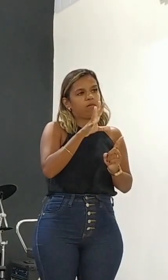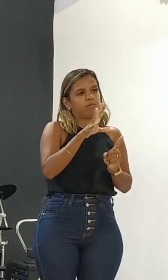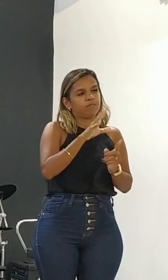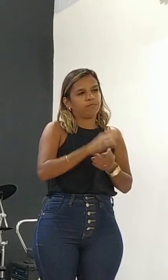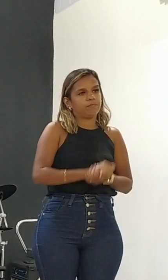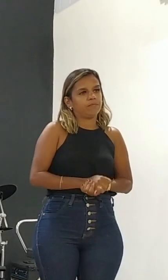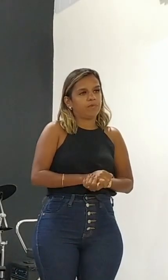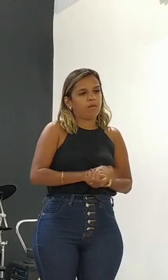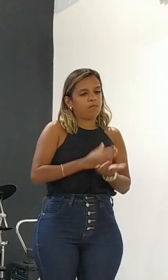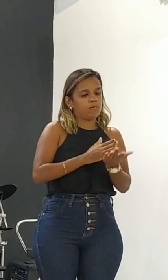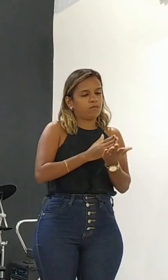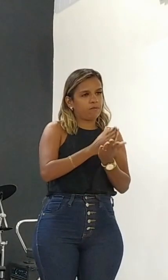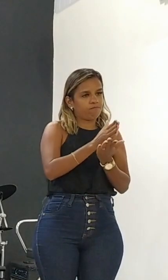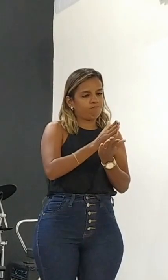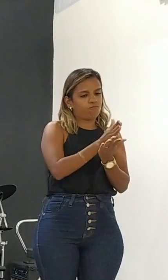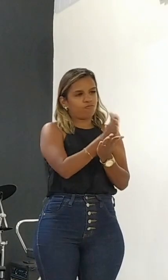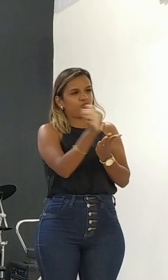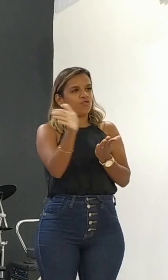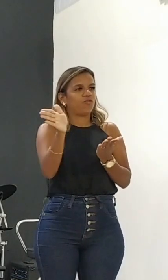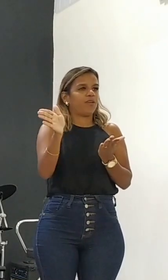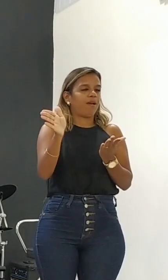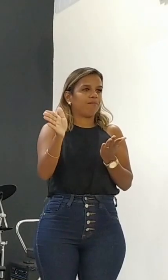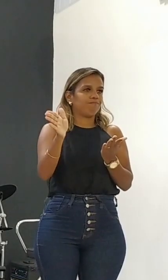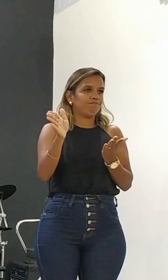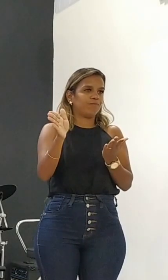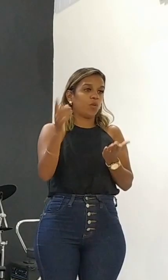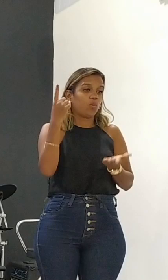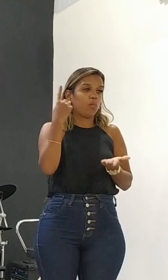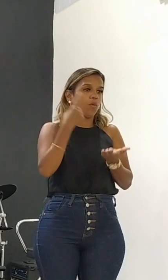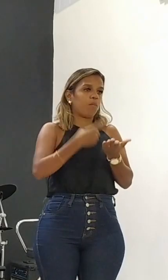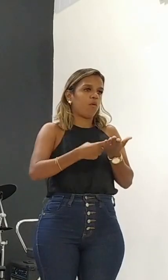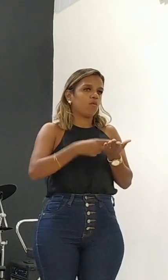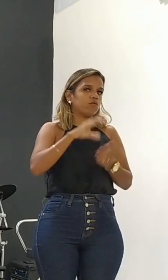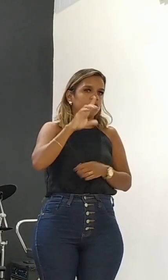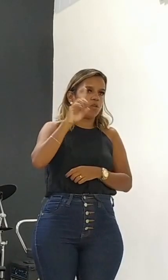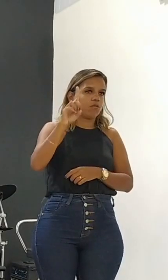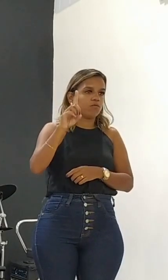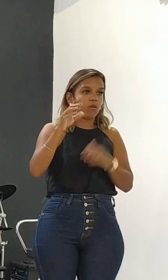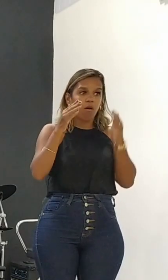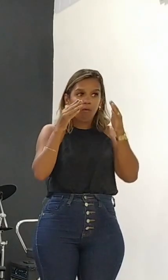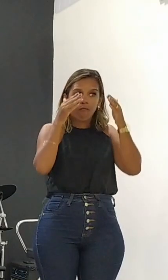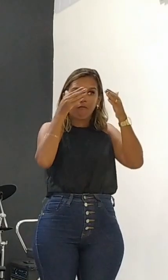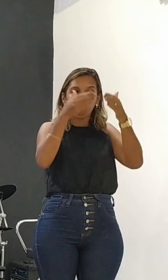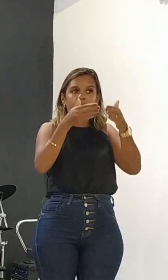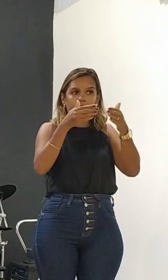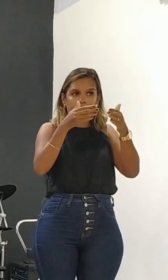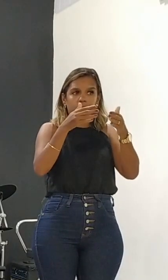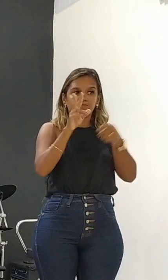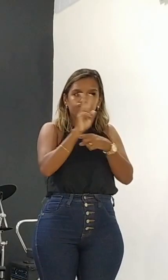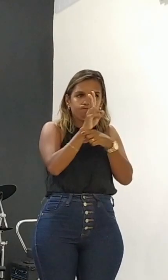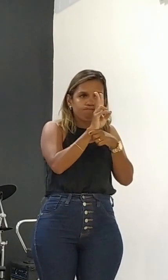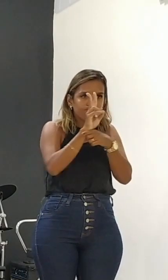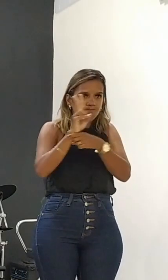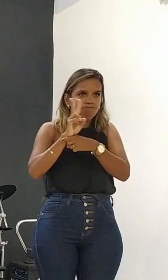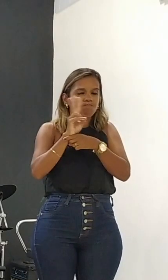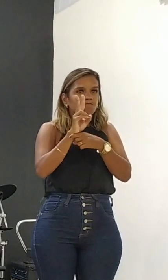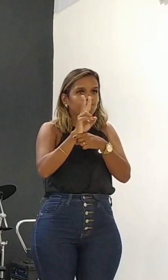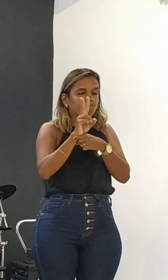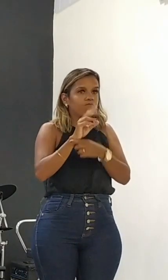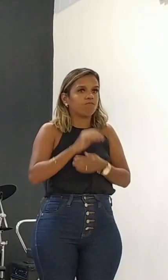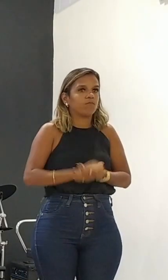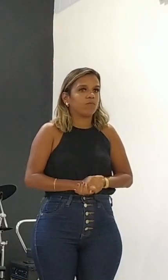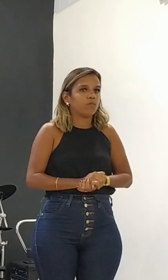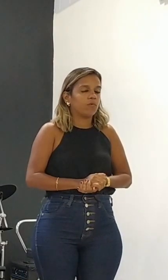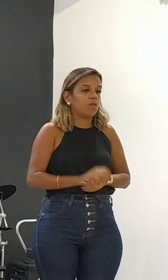do propósito de Deus. E você tem que estar atento, você tem que estar vigilante com isso. E diz no